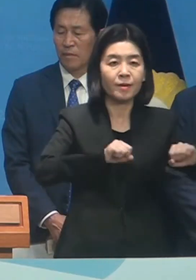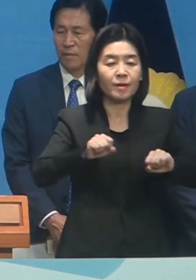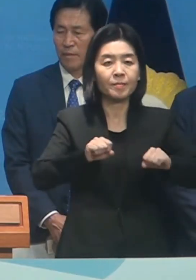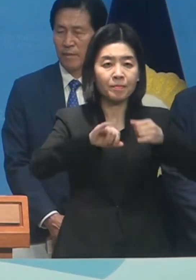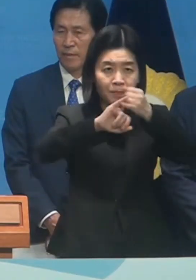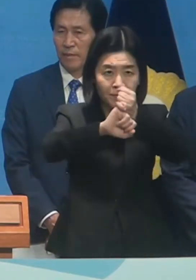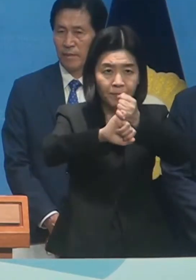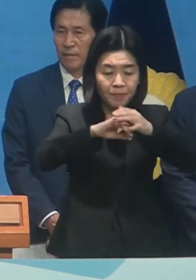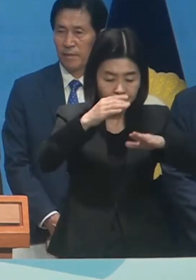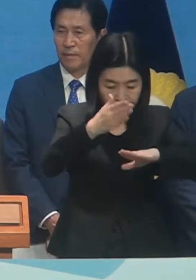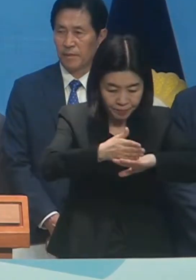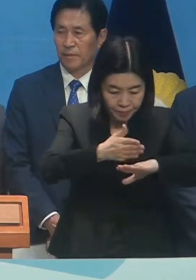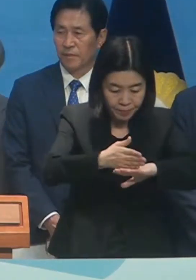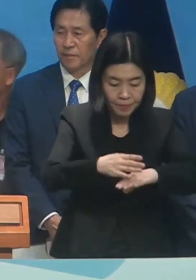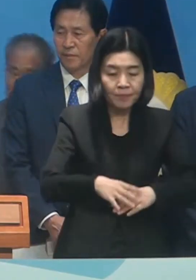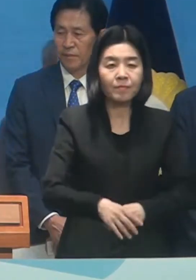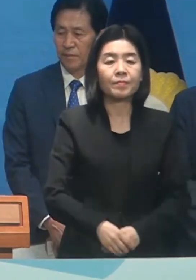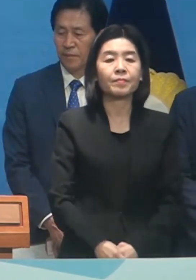고맙습니다.